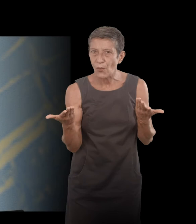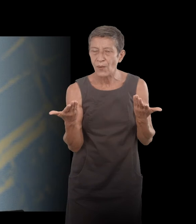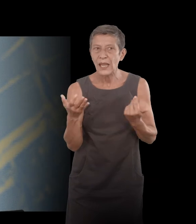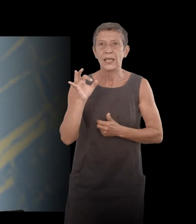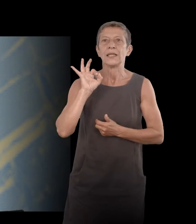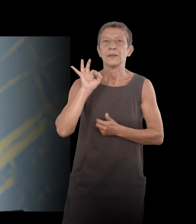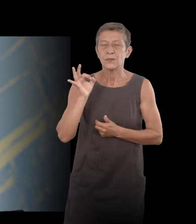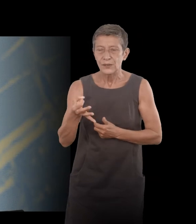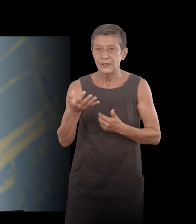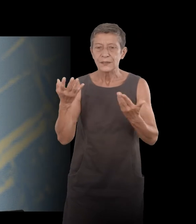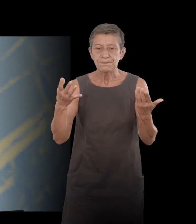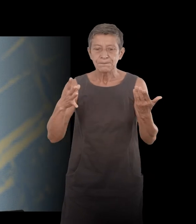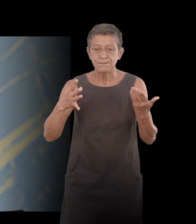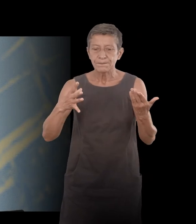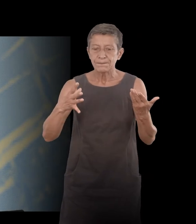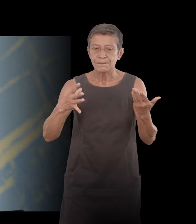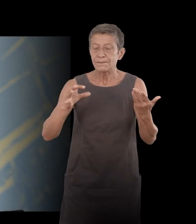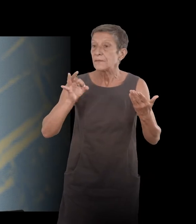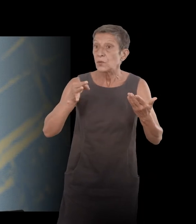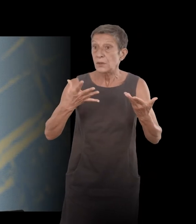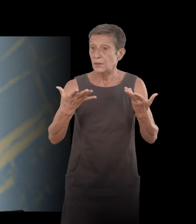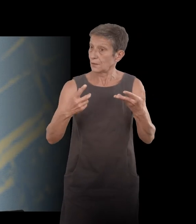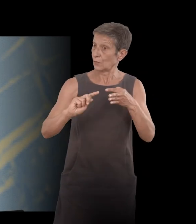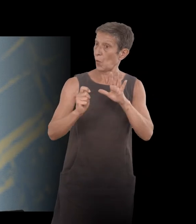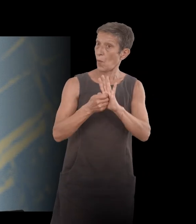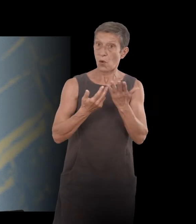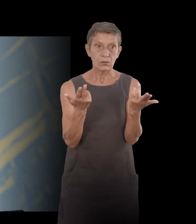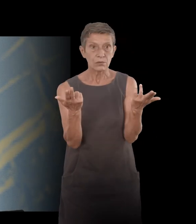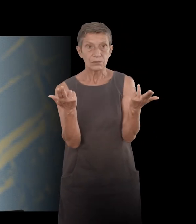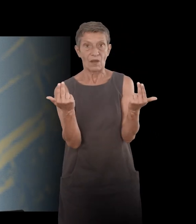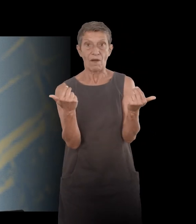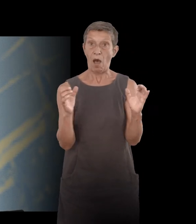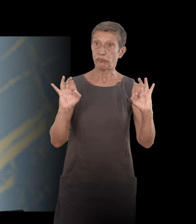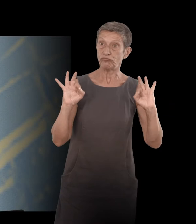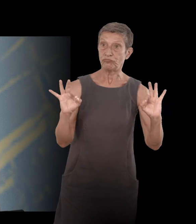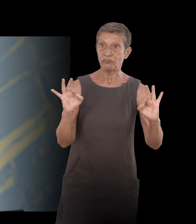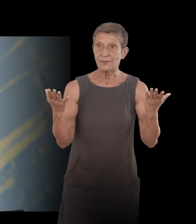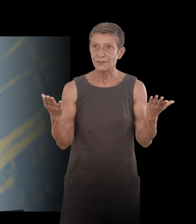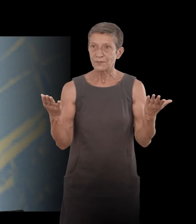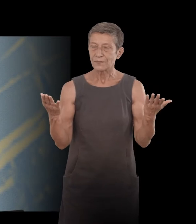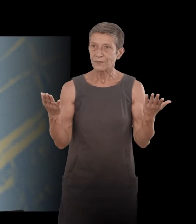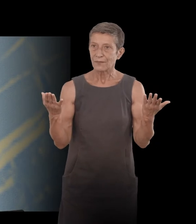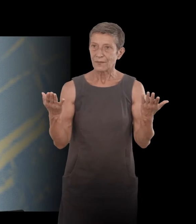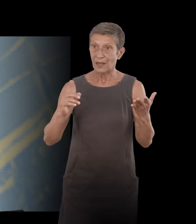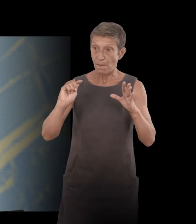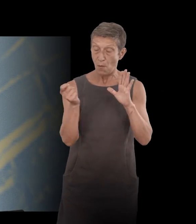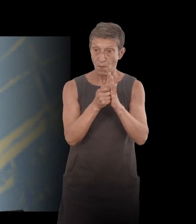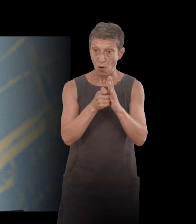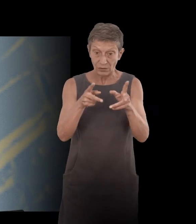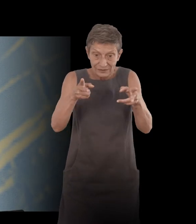des moments où on va suffisamment bien, je pense qu'on les investit très intensément. Et à un moment,